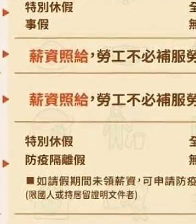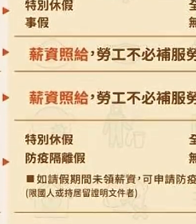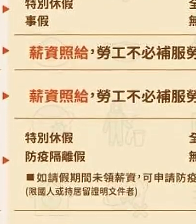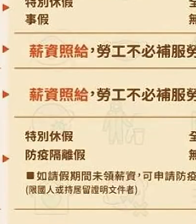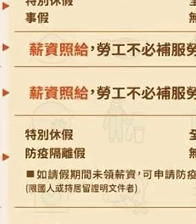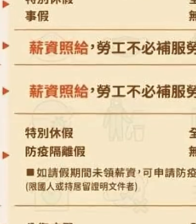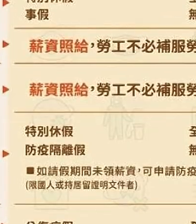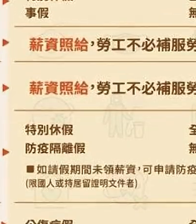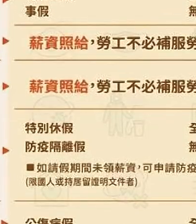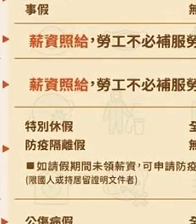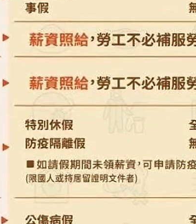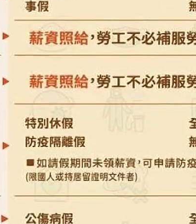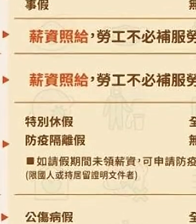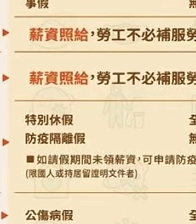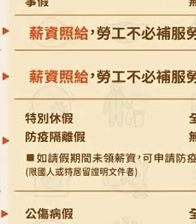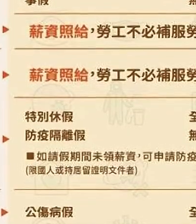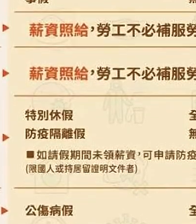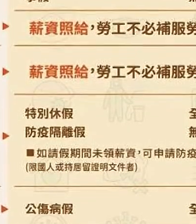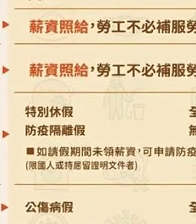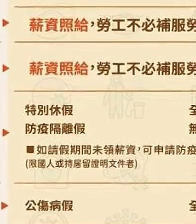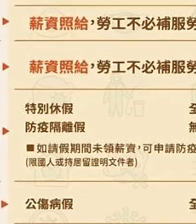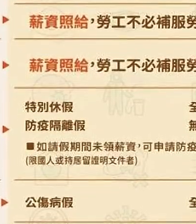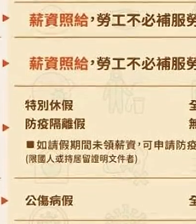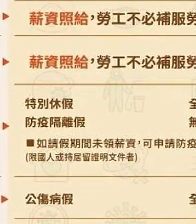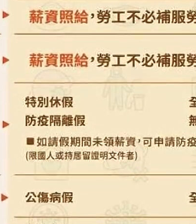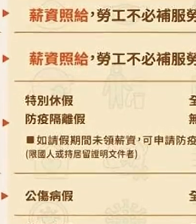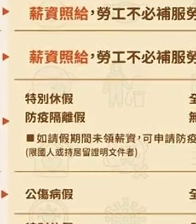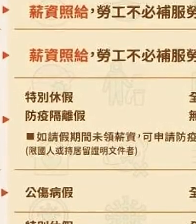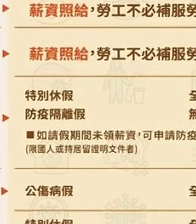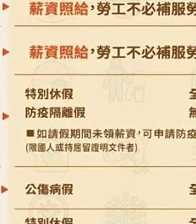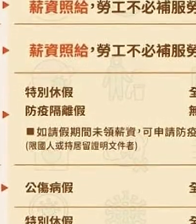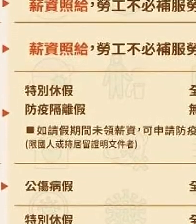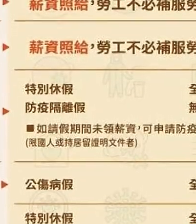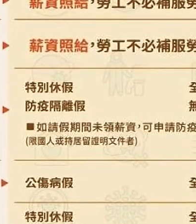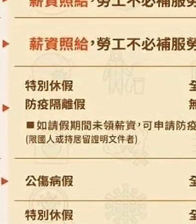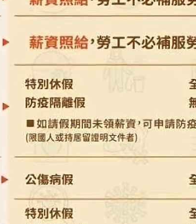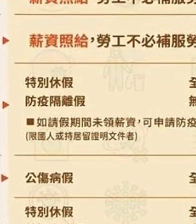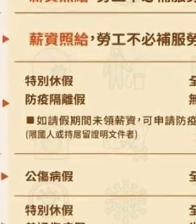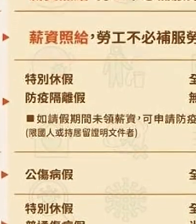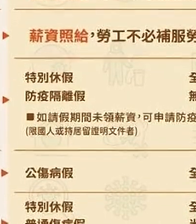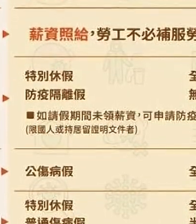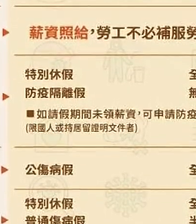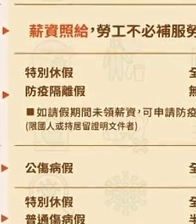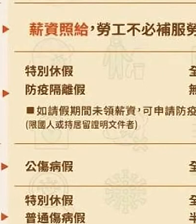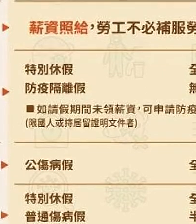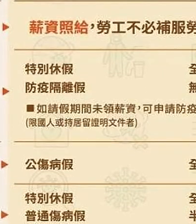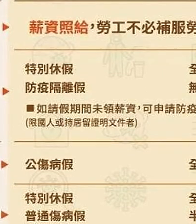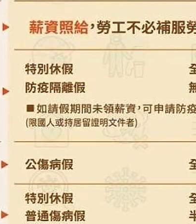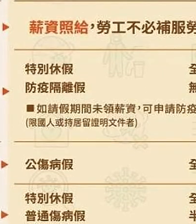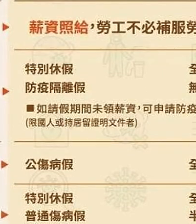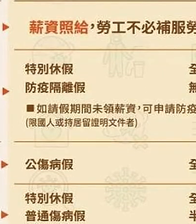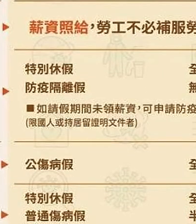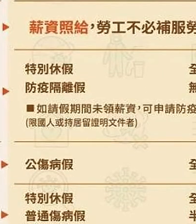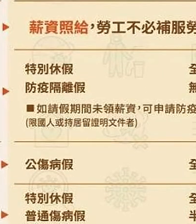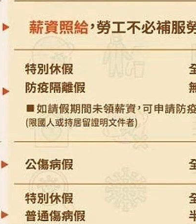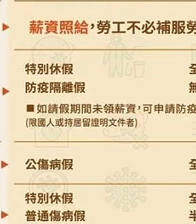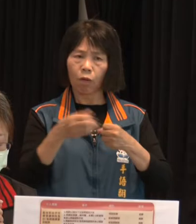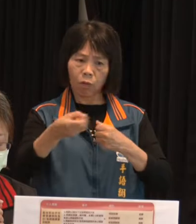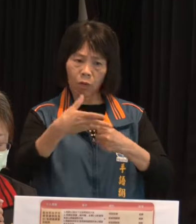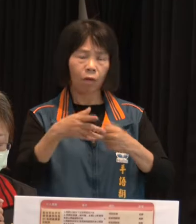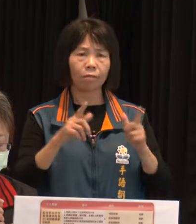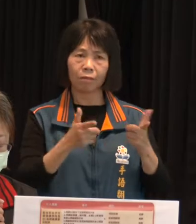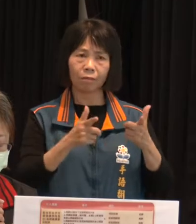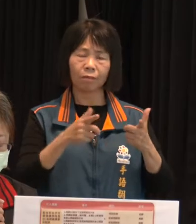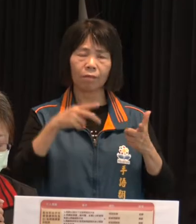管机关所定的自主健康管理，有三种情形。第一个是不是非新冠肺炎而有其他的一